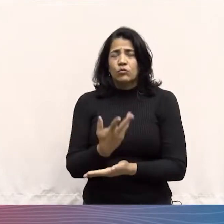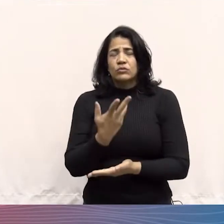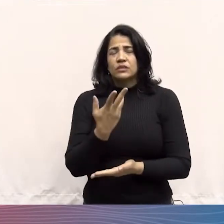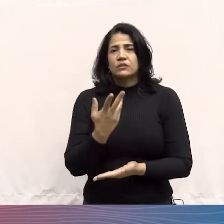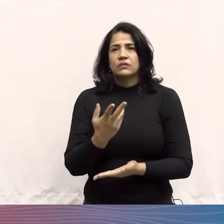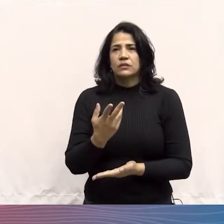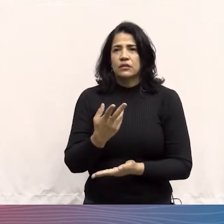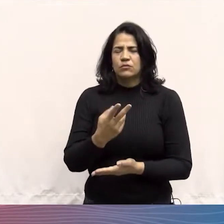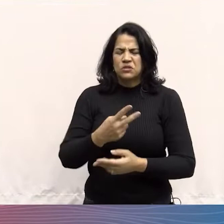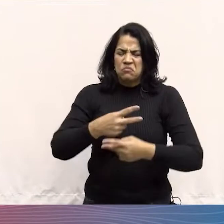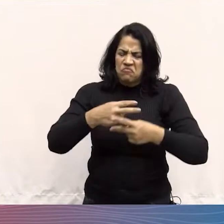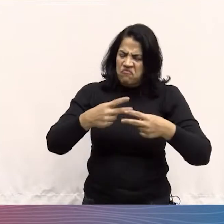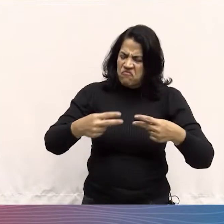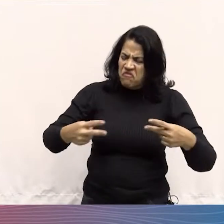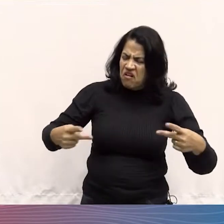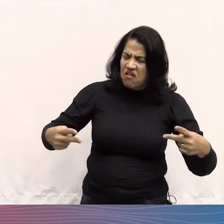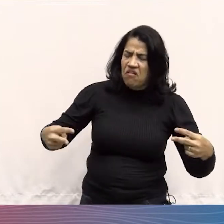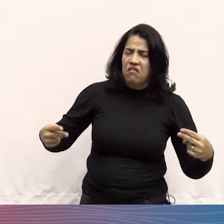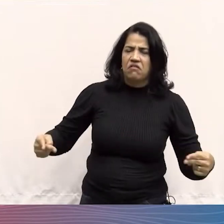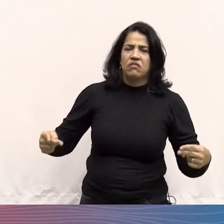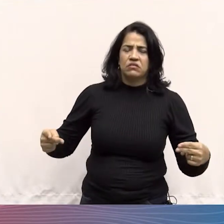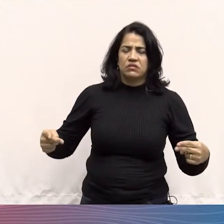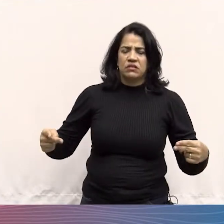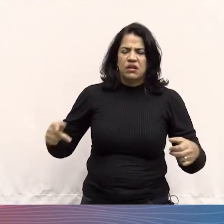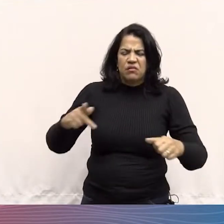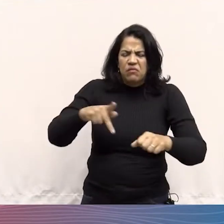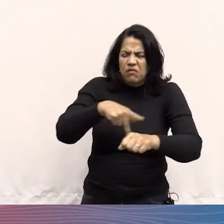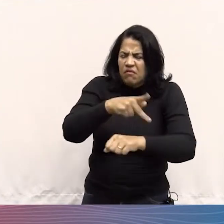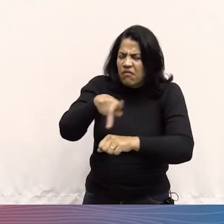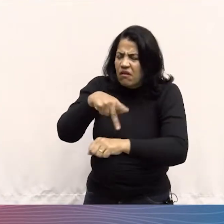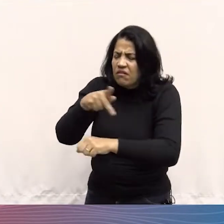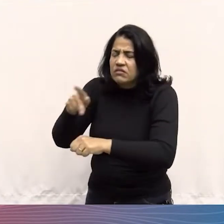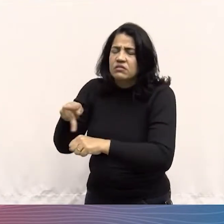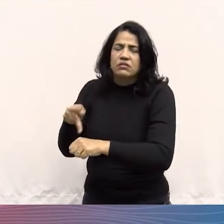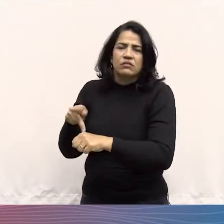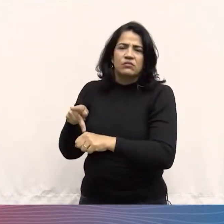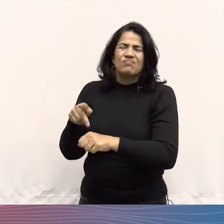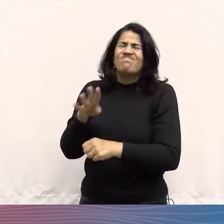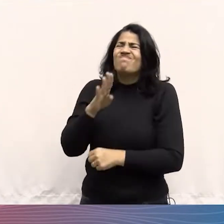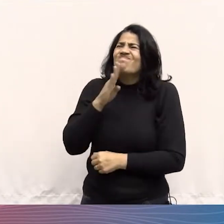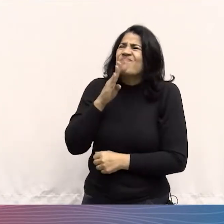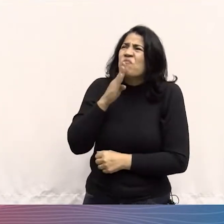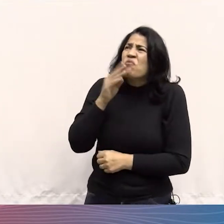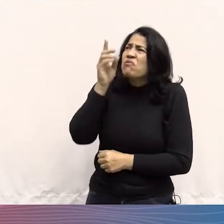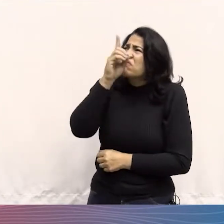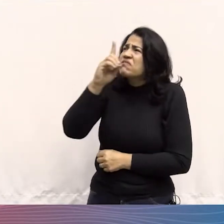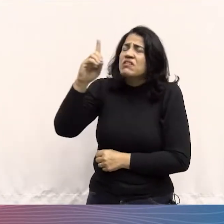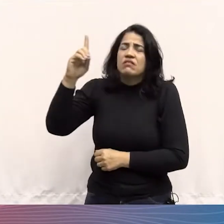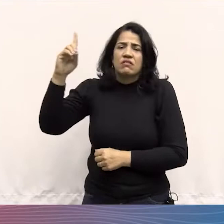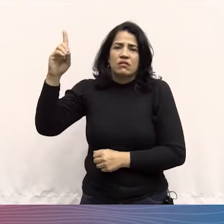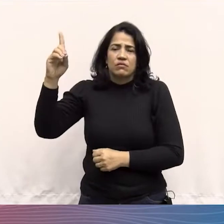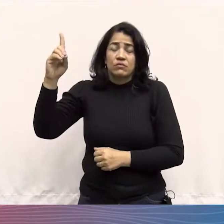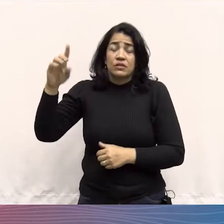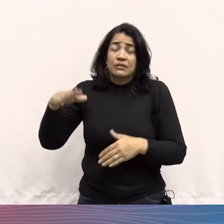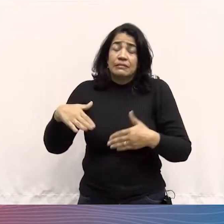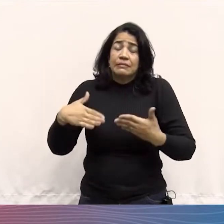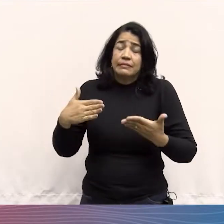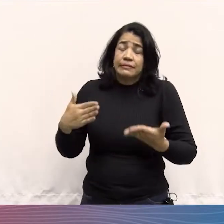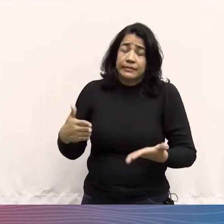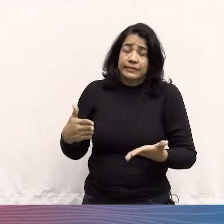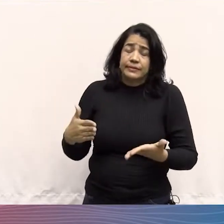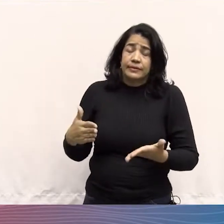nações estranhas tinha os seus ídolos, né? Apareceram muitos ídolos. Não quero falar muito,